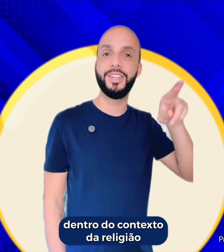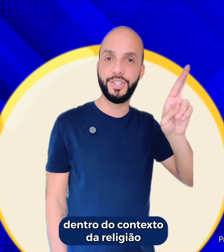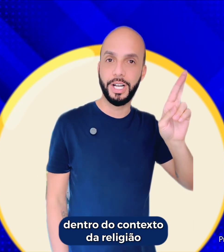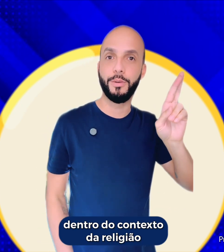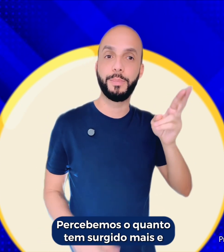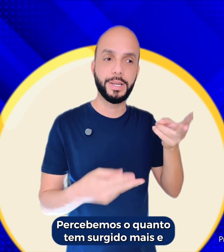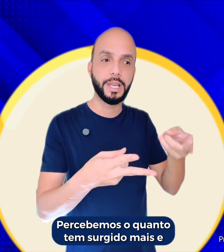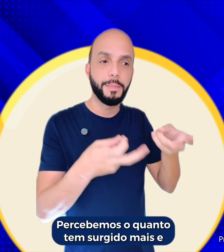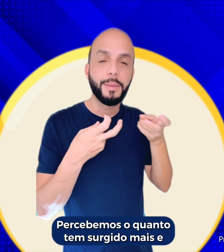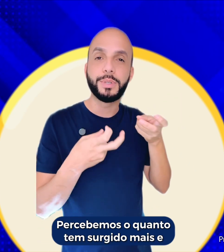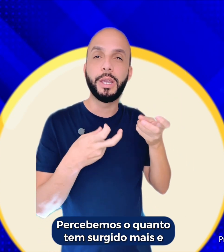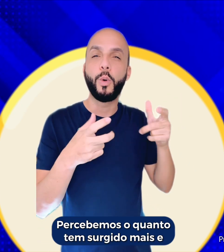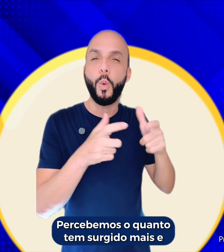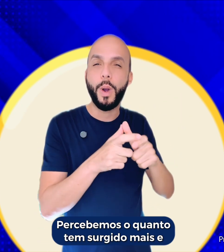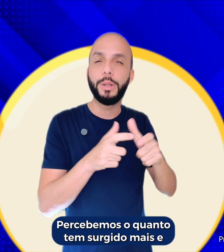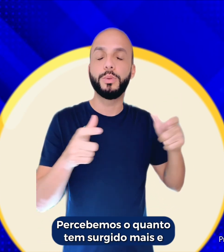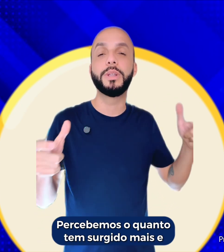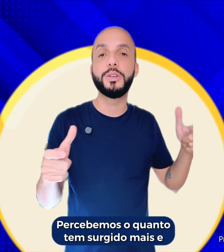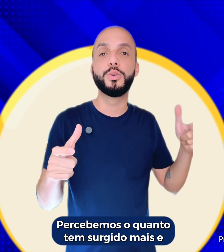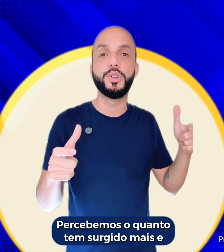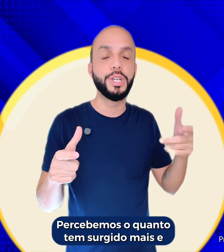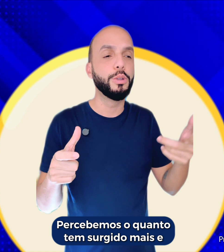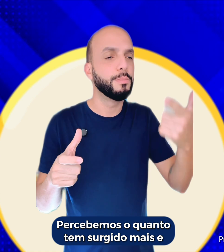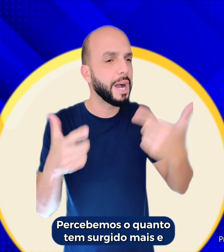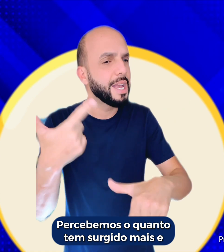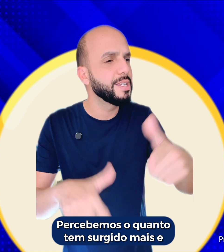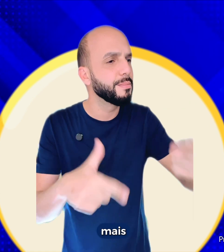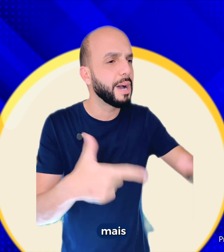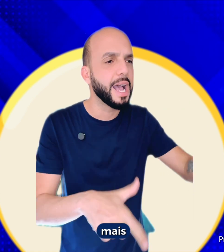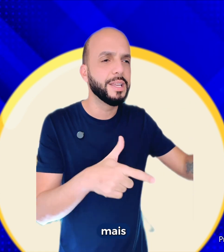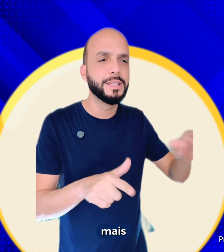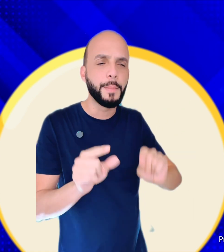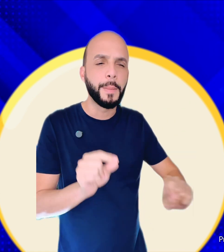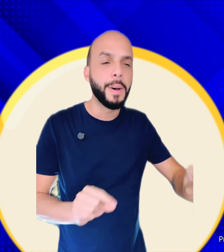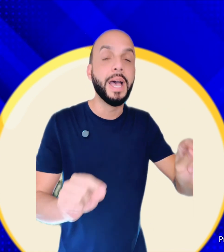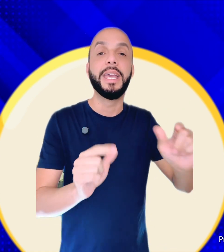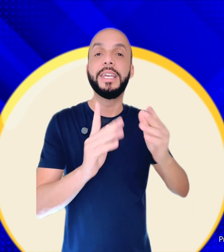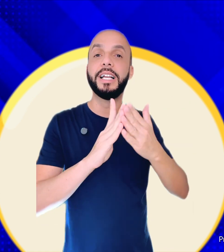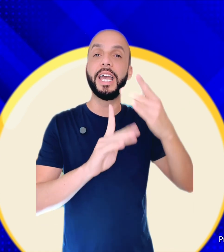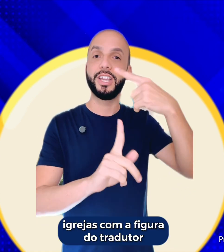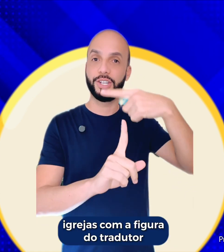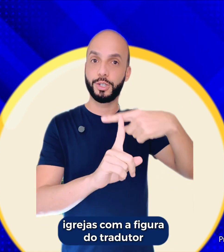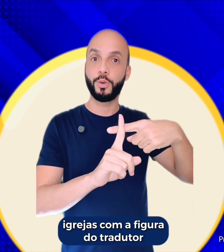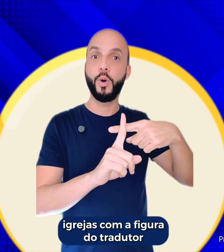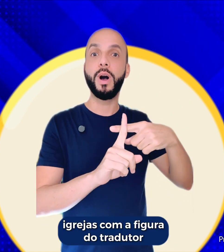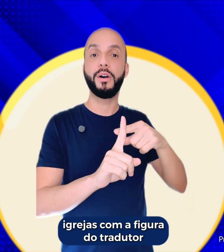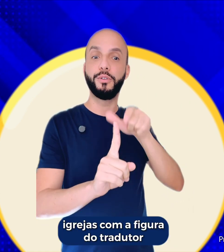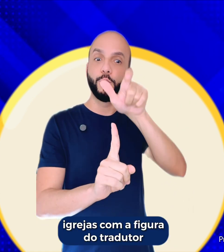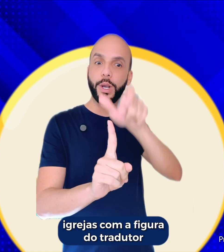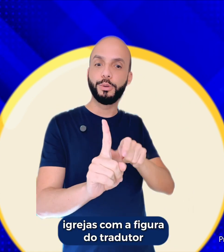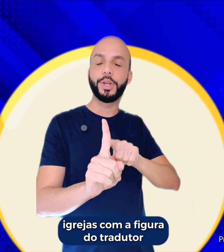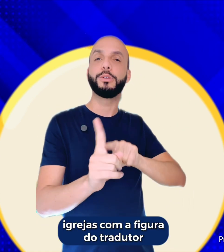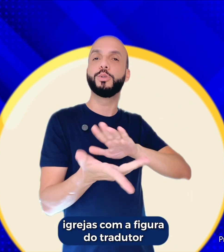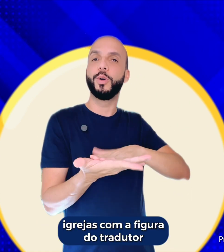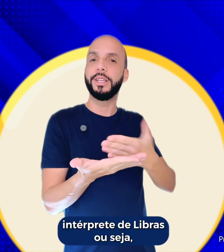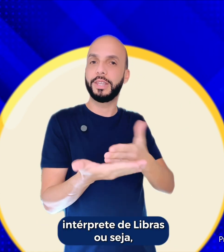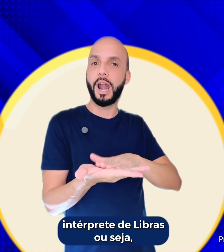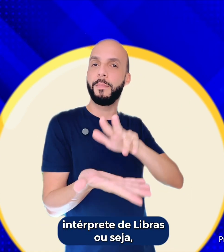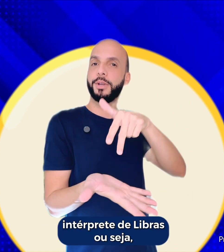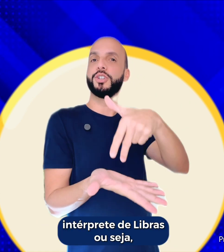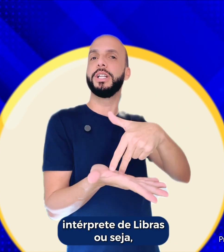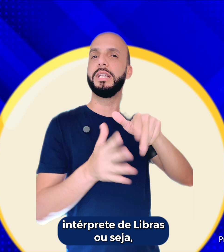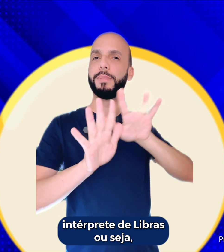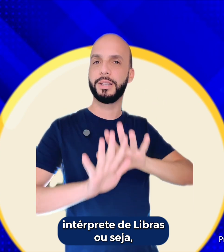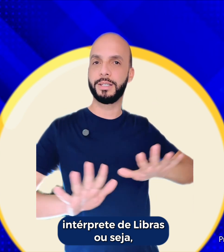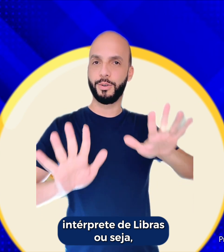da religião, percebemos aí quanto tem surgido mais e mais igrejas com a figura do tradutor e